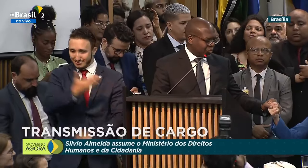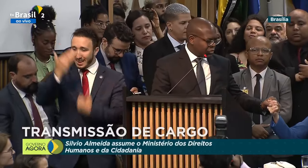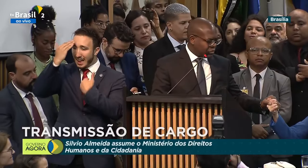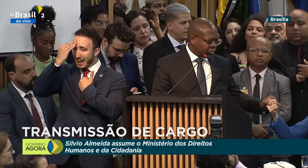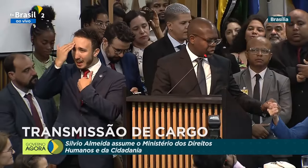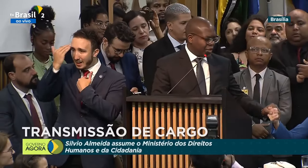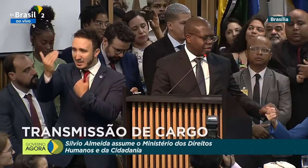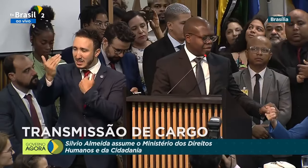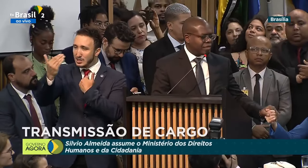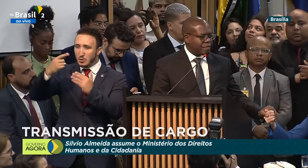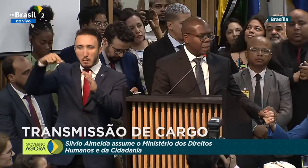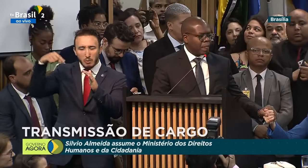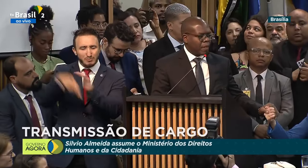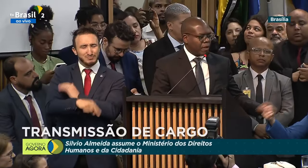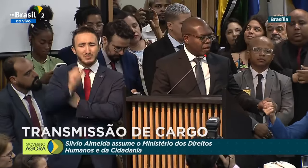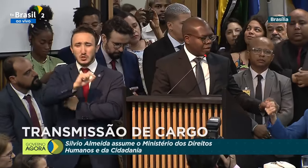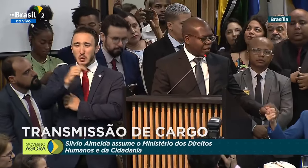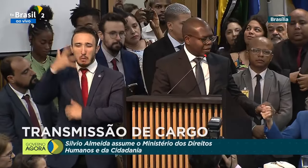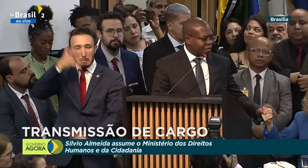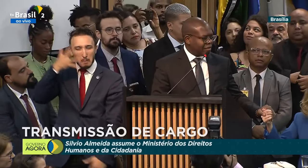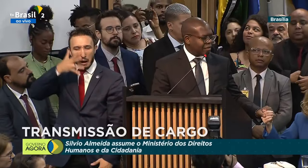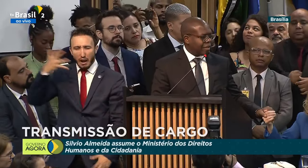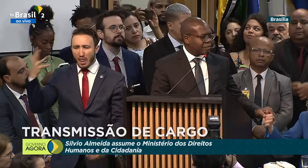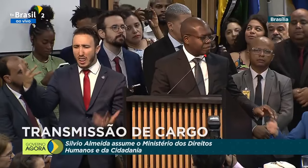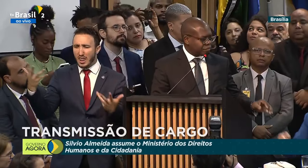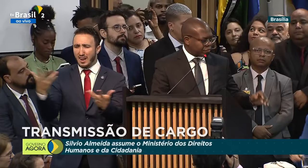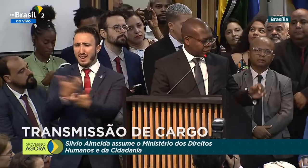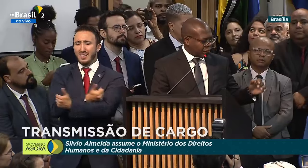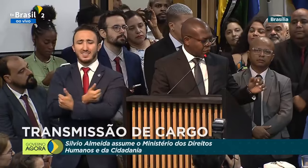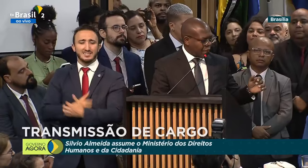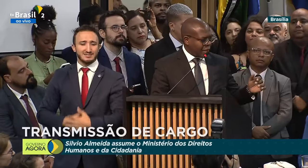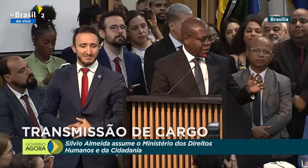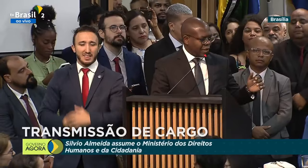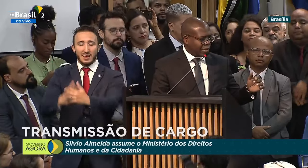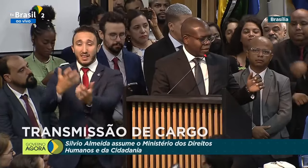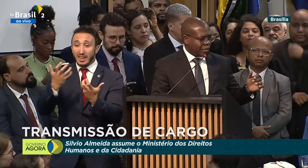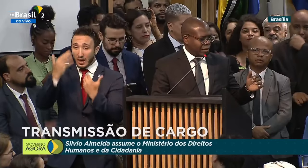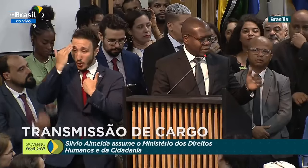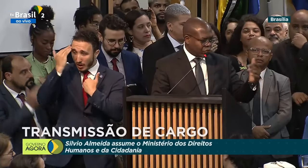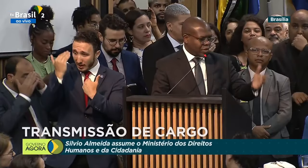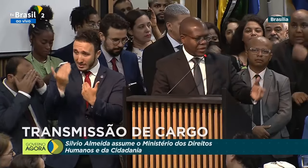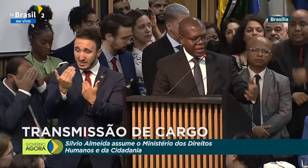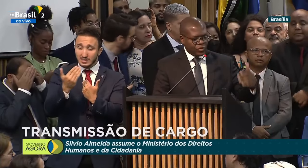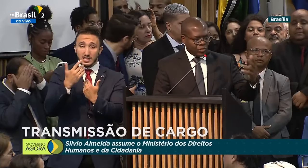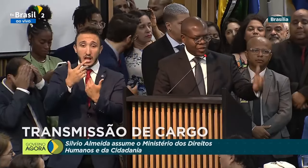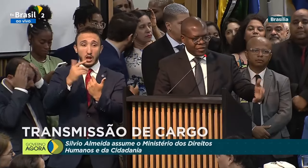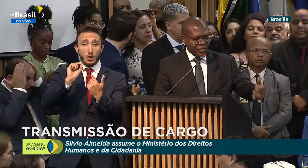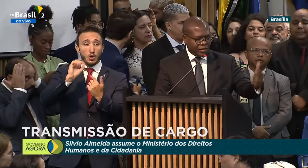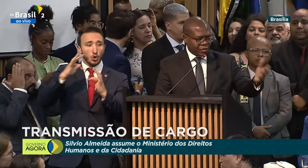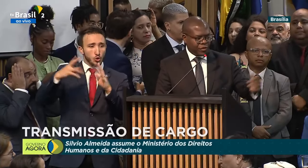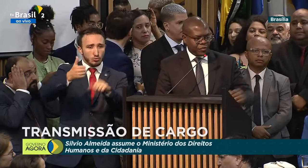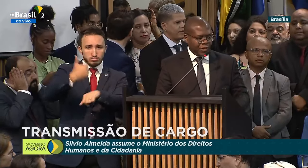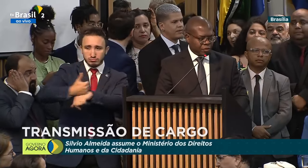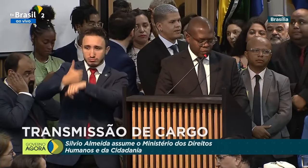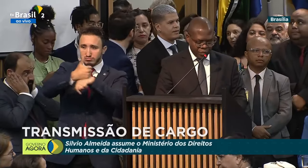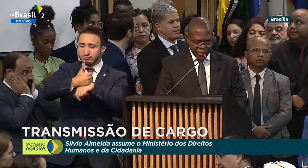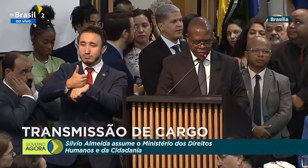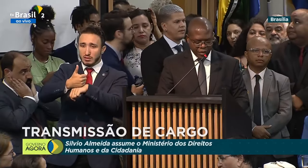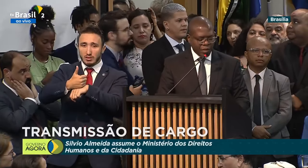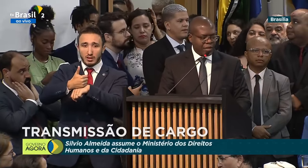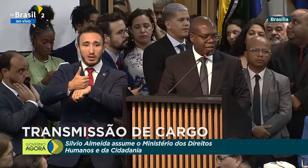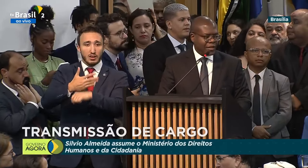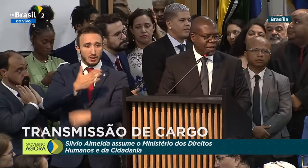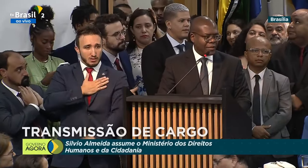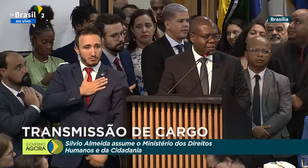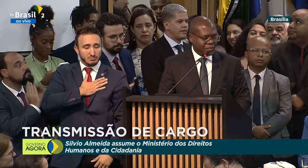tão bonitas eu quero agradecer as autoridades congressistas e faz por